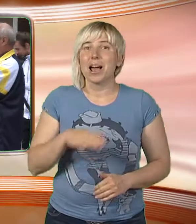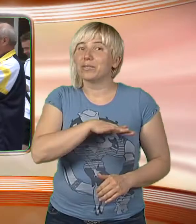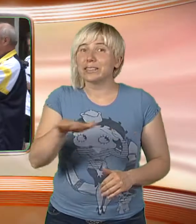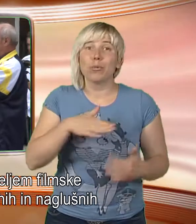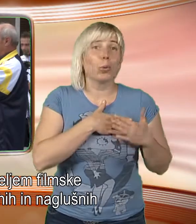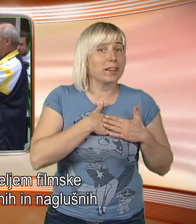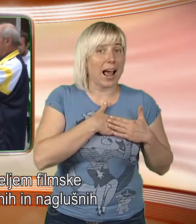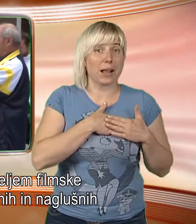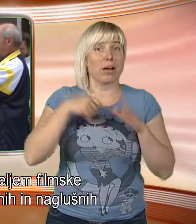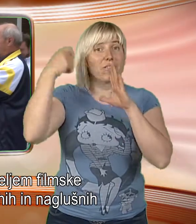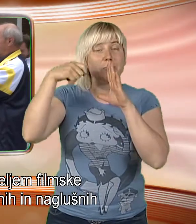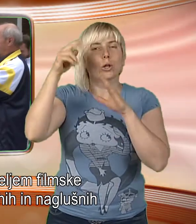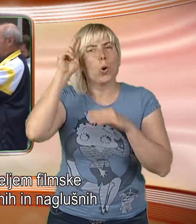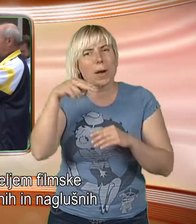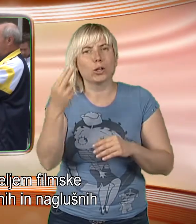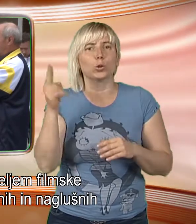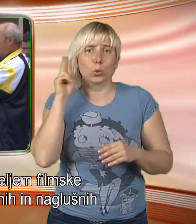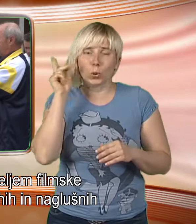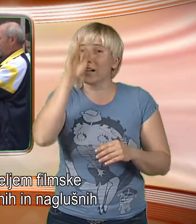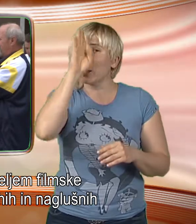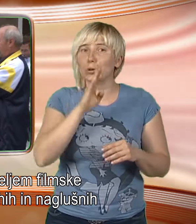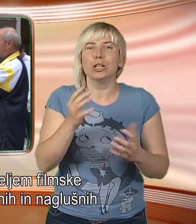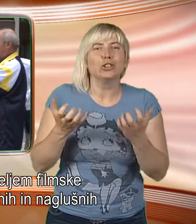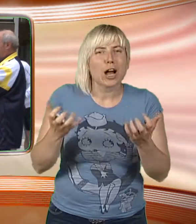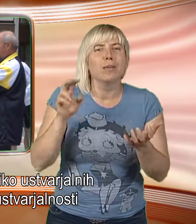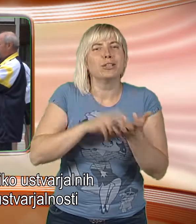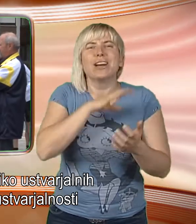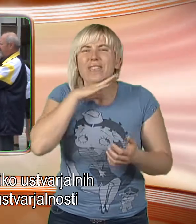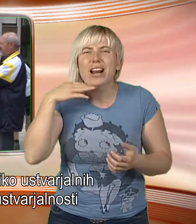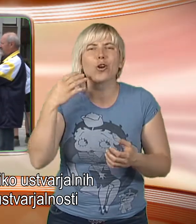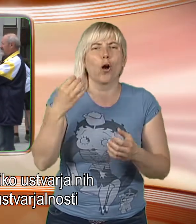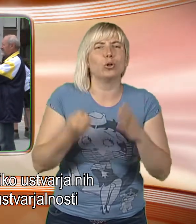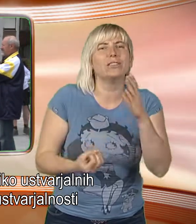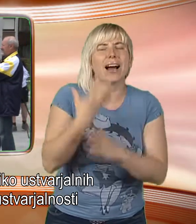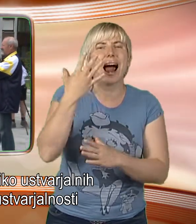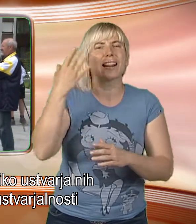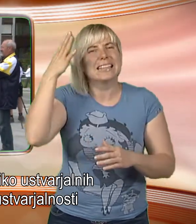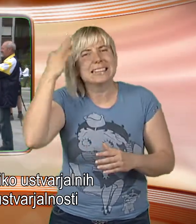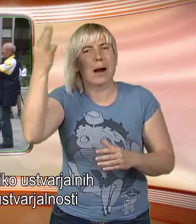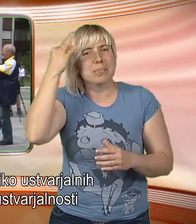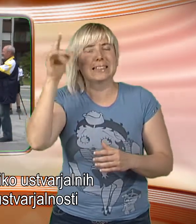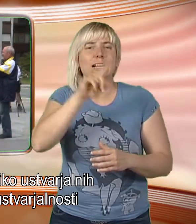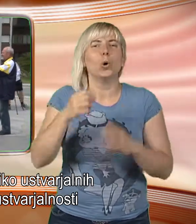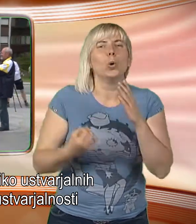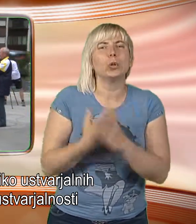Vsem ljubiteljem filmske umetnosti, gluhih in naglušnih želimo še veliko ustvarjalnih zamisli in ustvarjalnosti